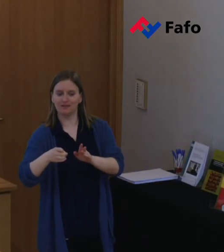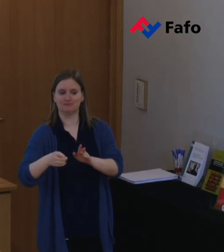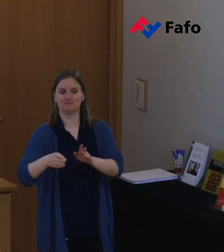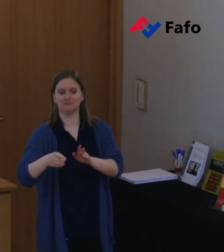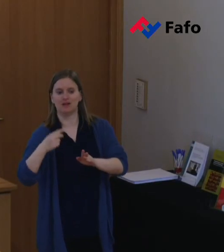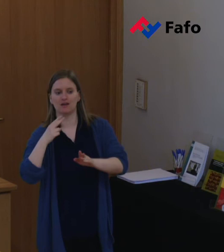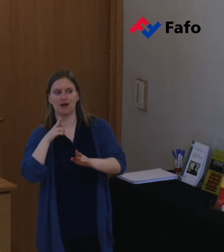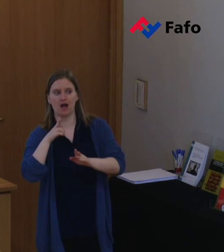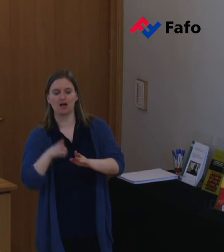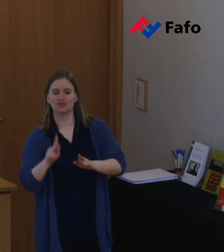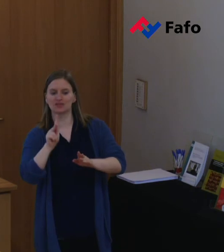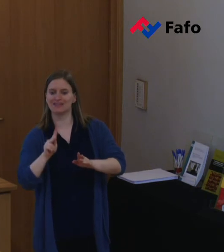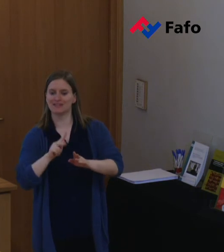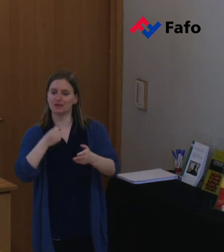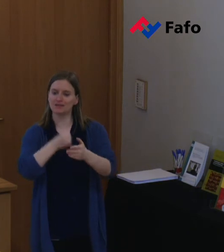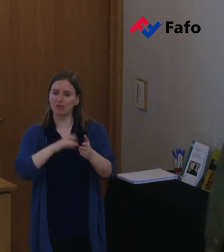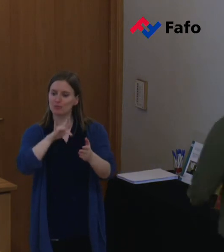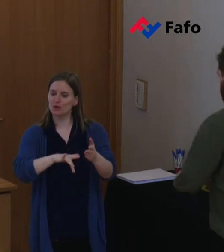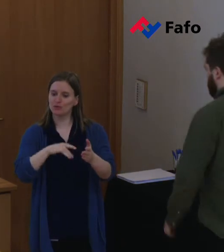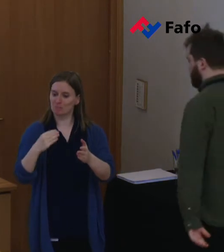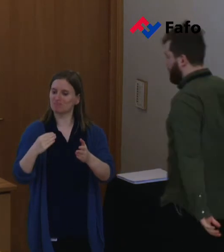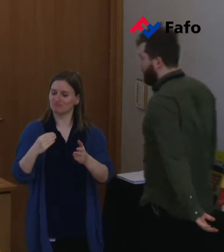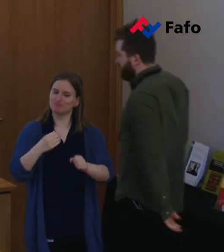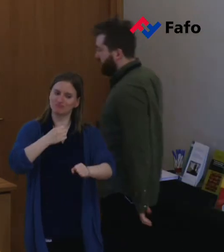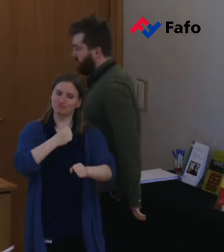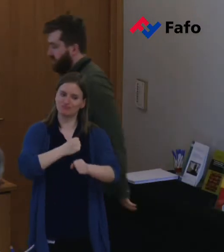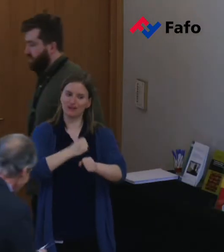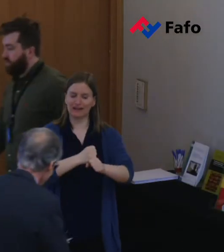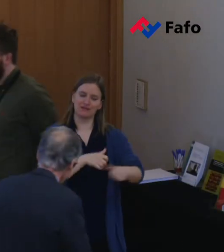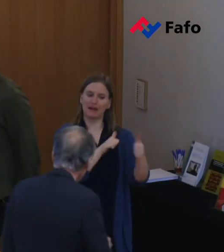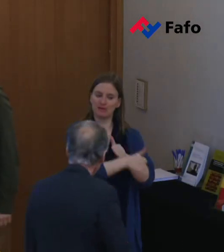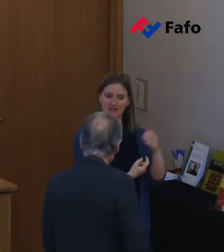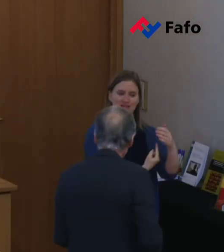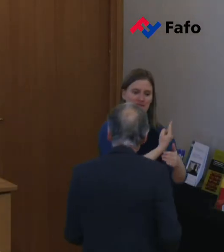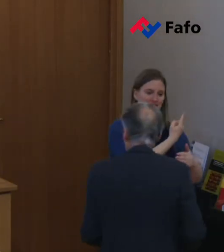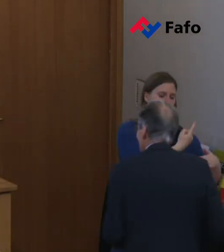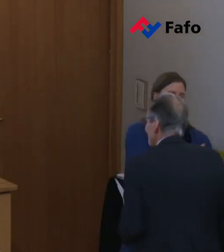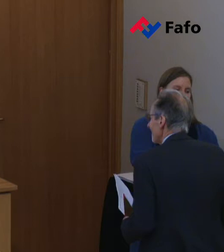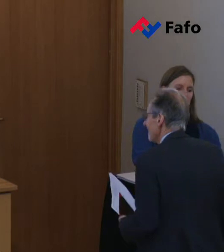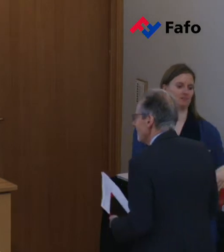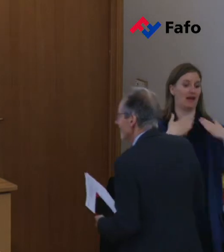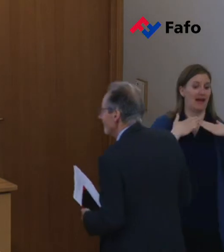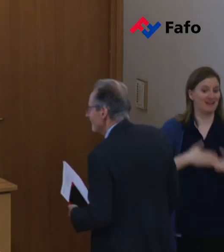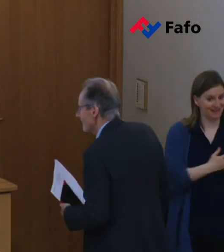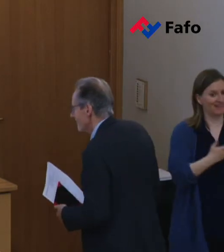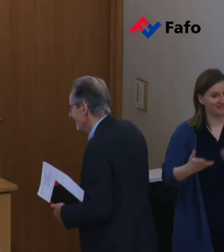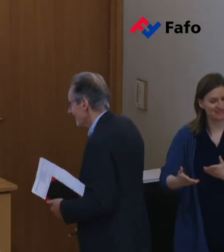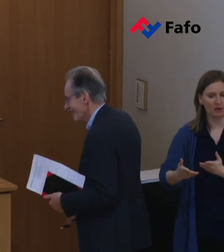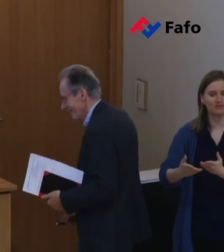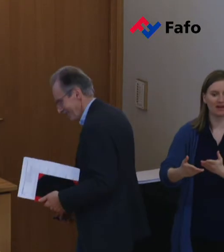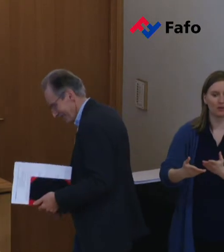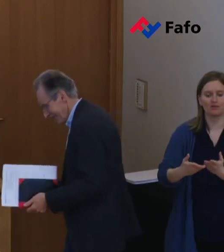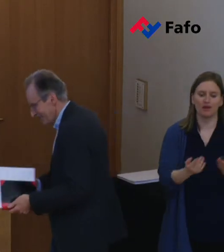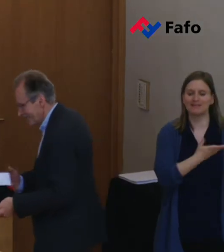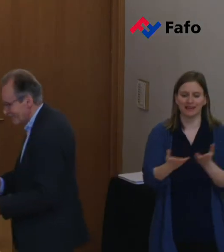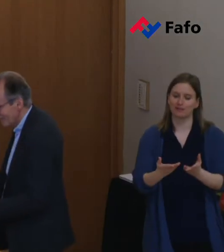Stenby, som jo nettopp representerer spesialisthelsetjenesten. Og det er jo en tjeneste der ganske stor etterspørsel etter,